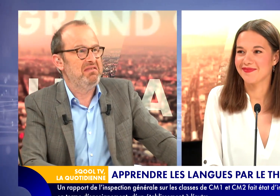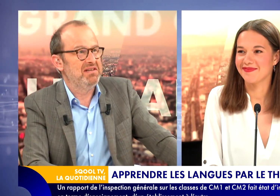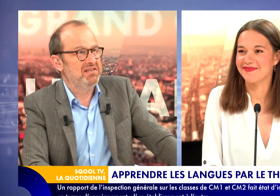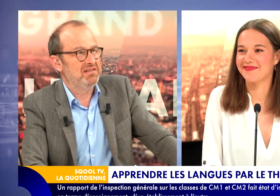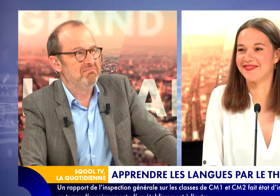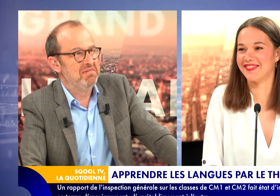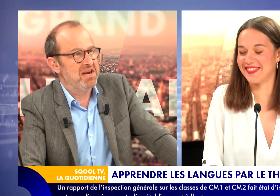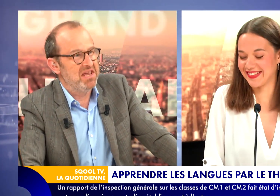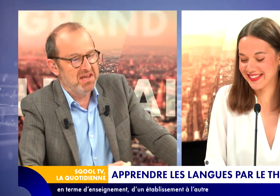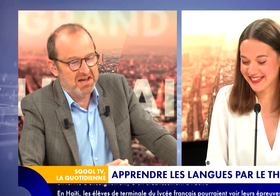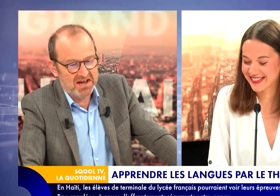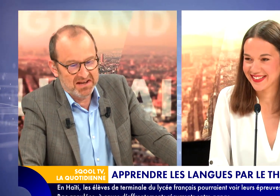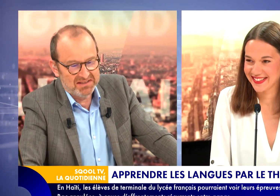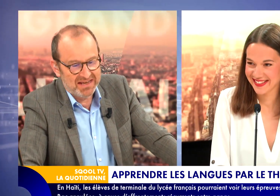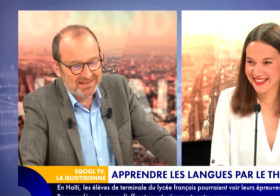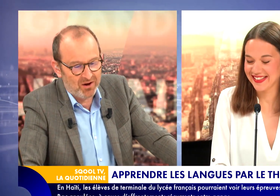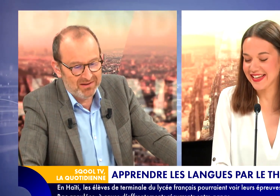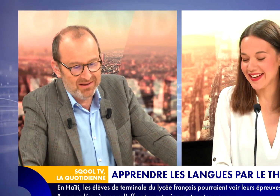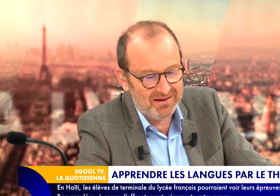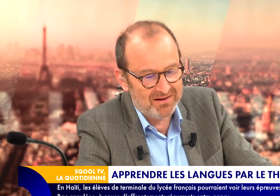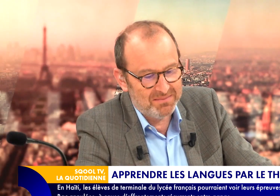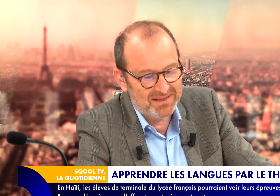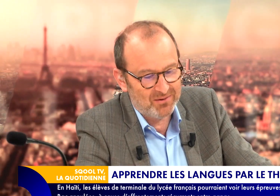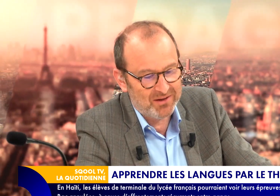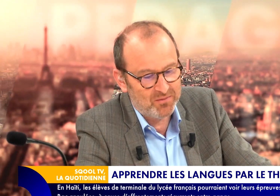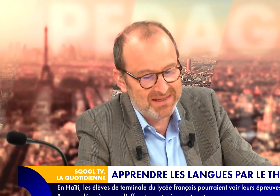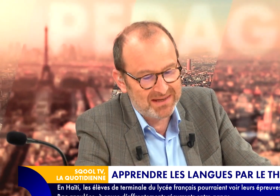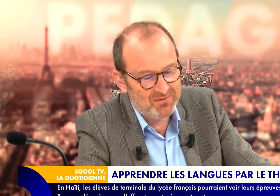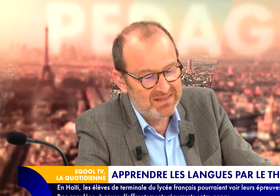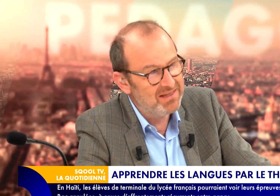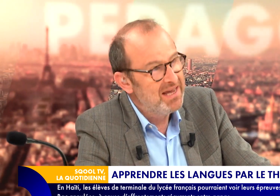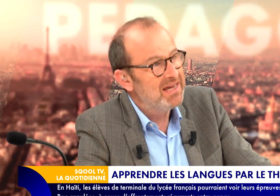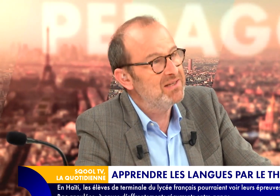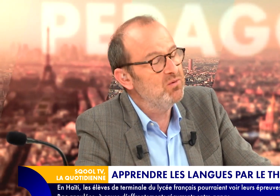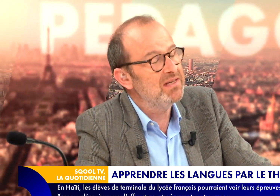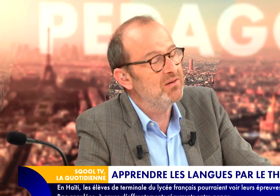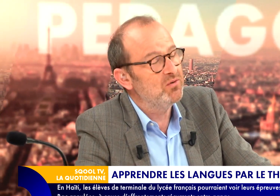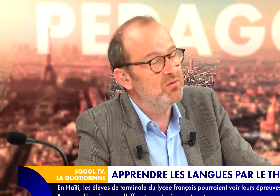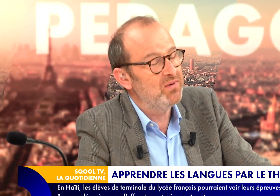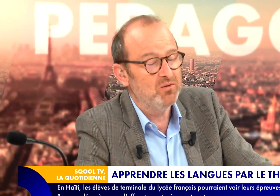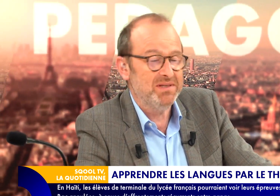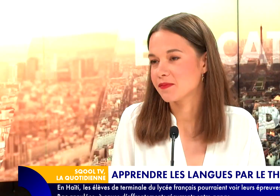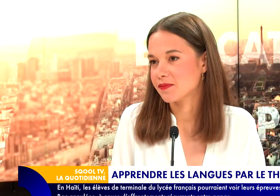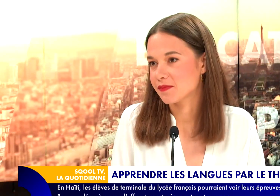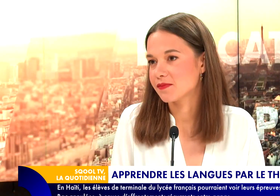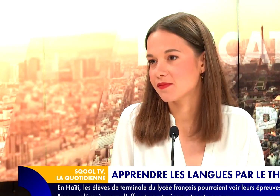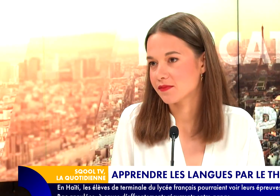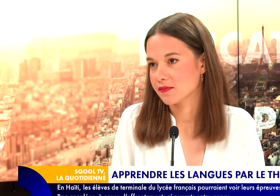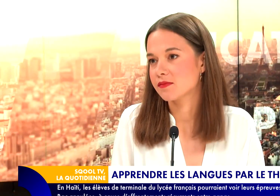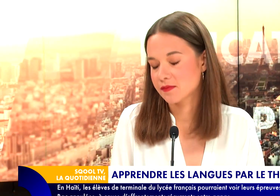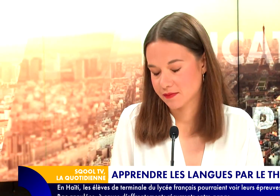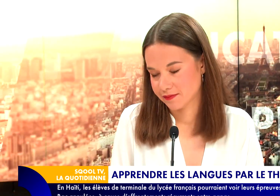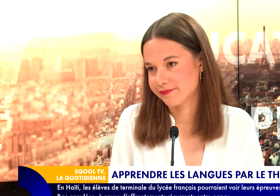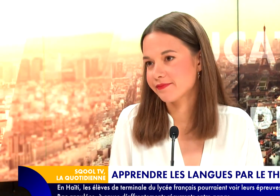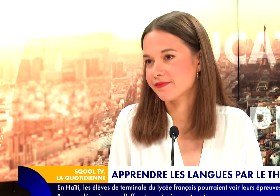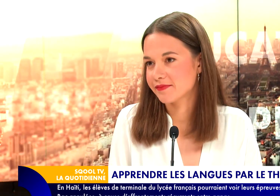gracias, Maria. C'est extraordinaire quand même, ils ont l'air de bien s'amuser. Quels sont les, en dehors du fait de passer un bon moment, ce qui n'est pas rien, quels sont les avantages